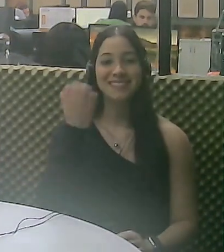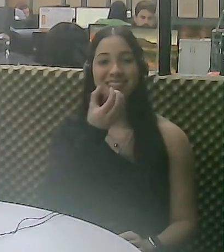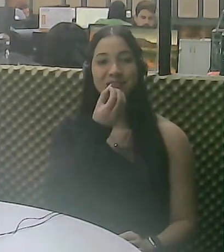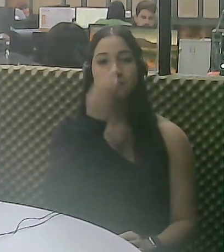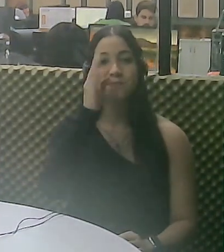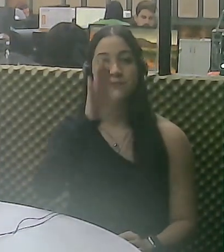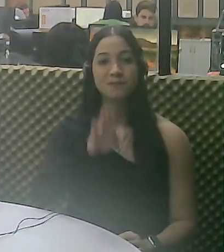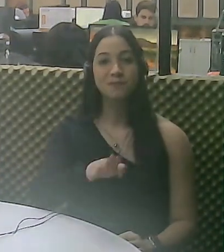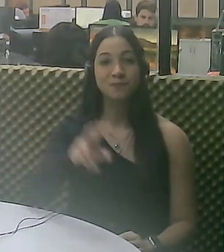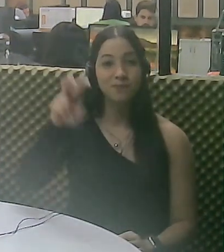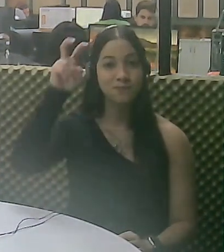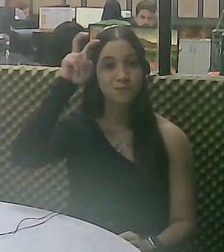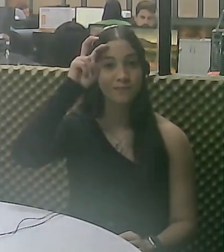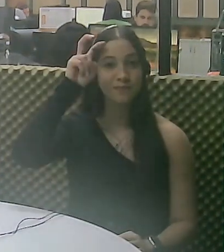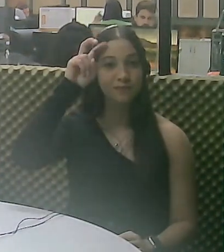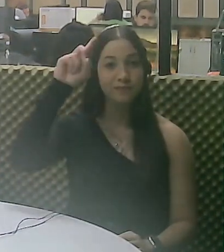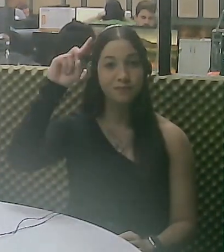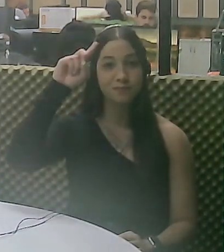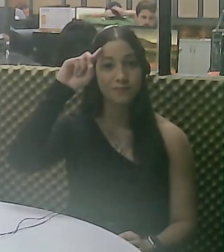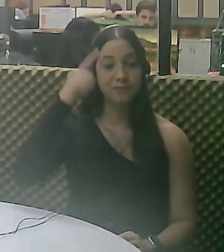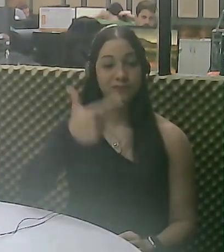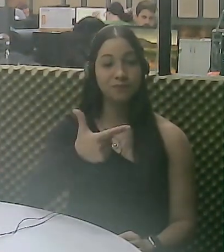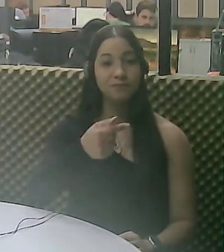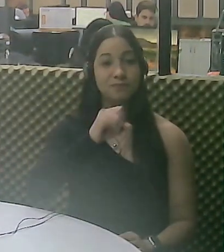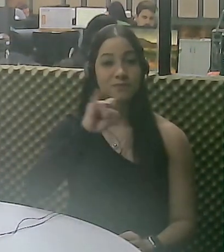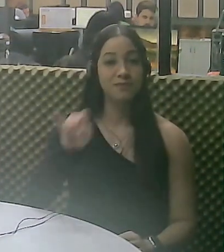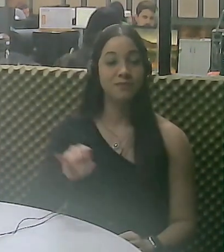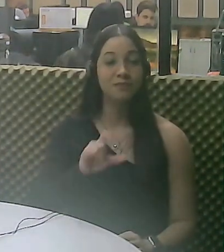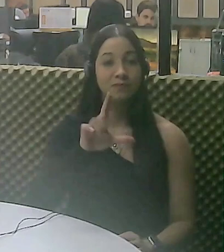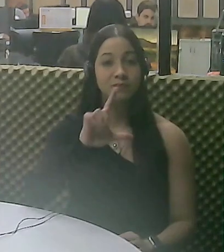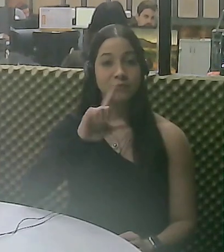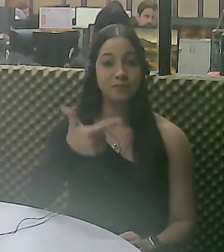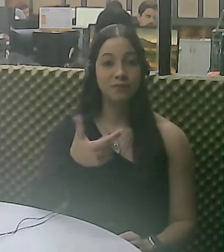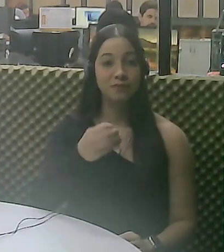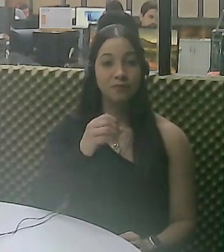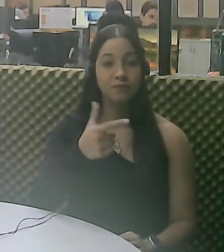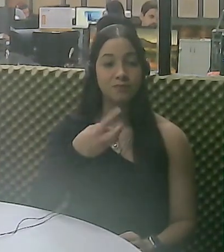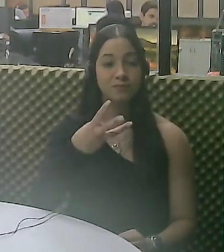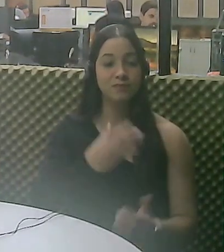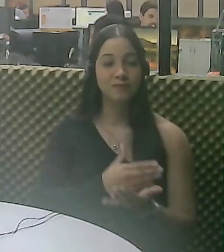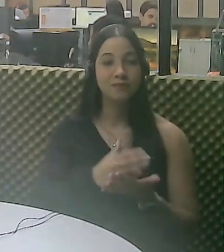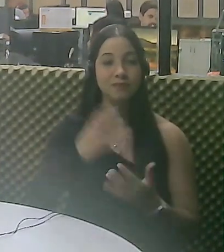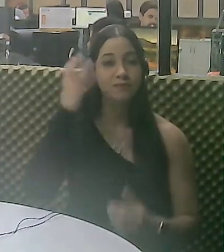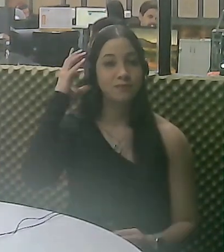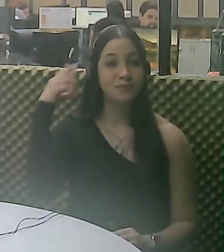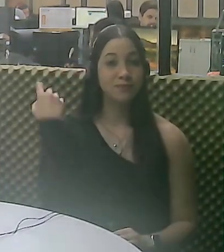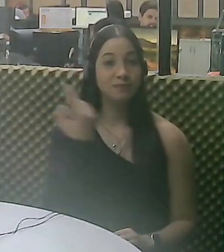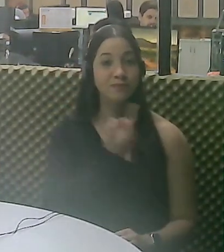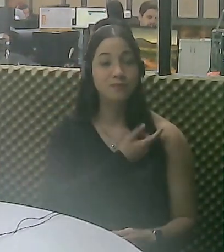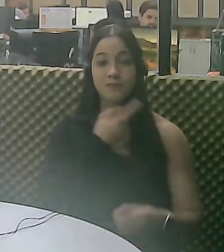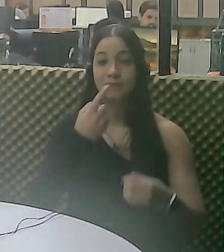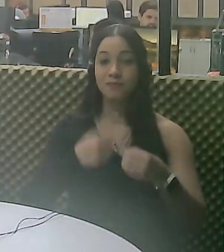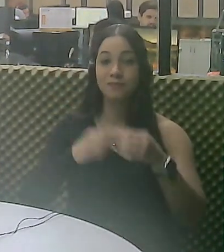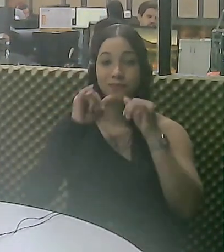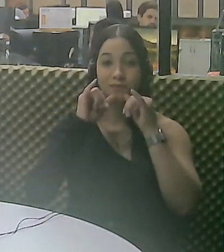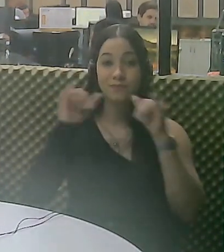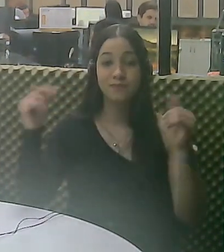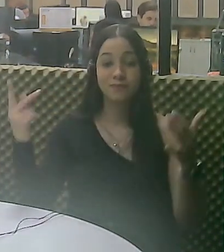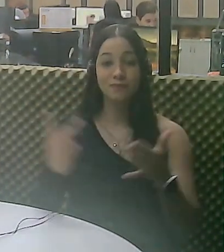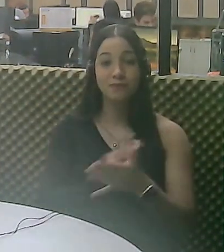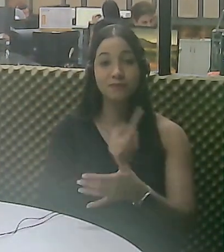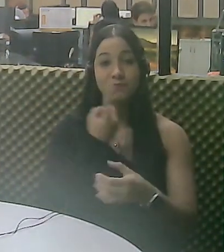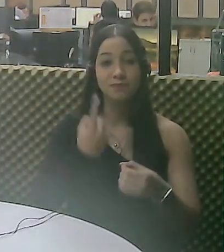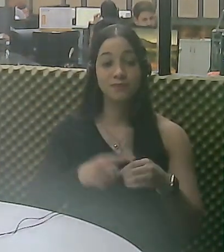boa tarde. Hoje é quinta-feira, dia 27 de julho de 2023. Está no ar a Rádio Nossa Cidade com um boletim de notícias sobre o que de